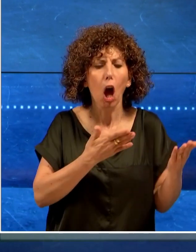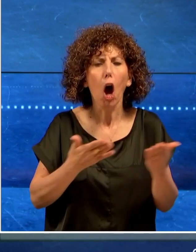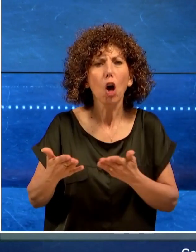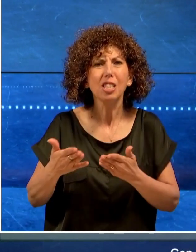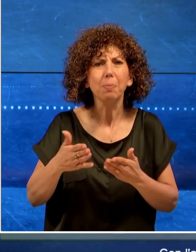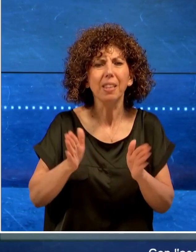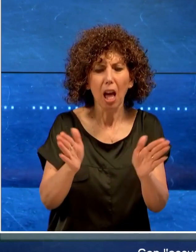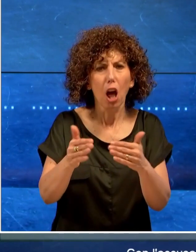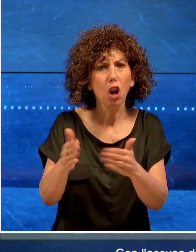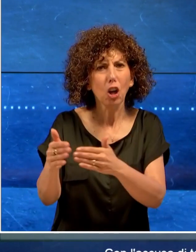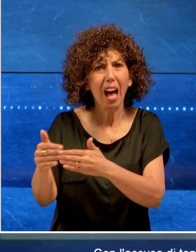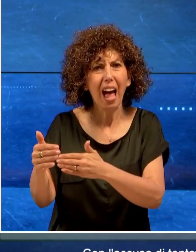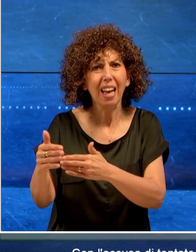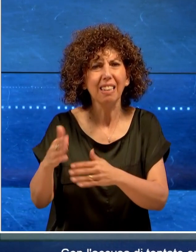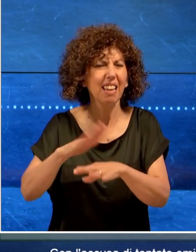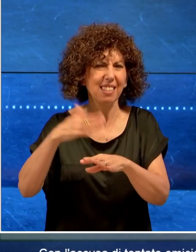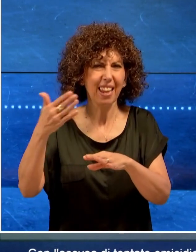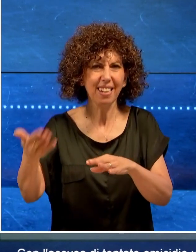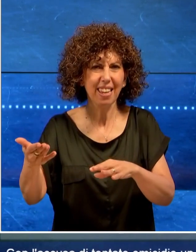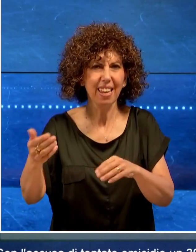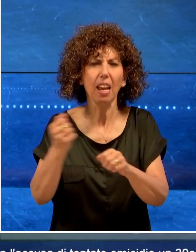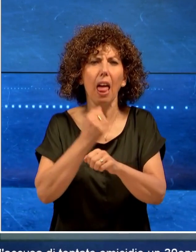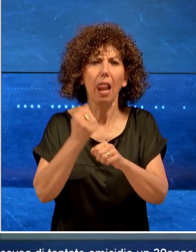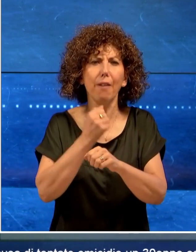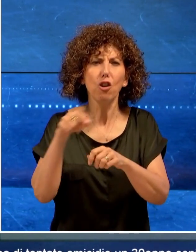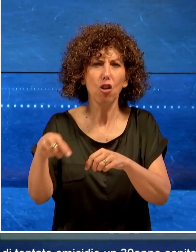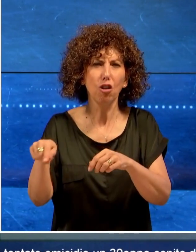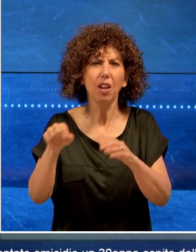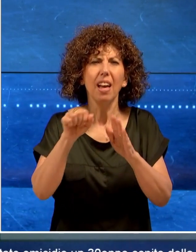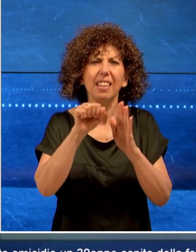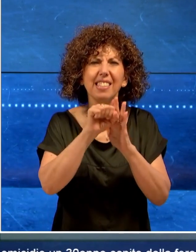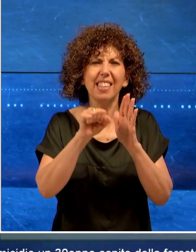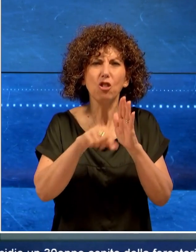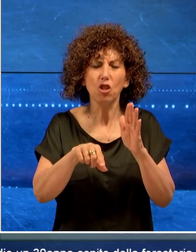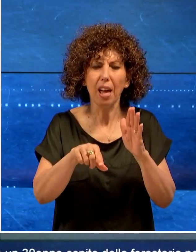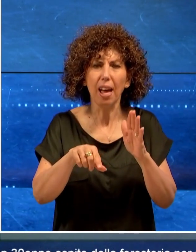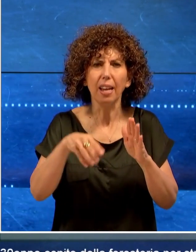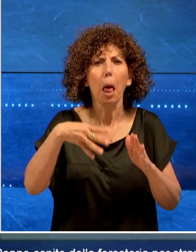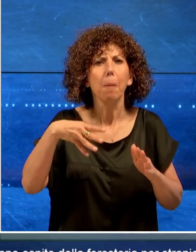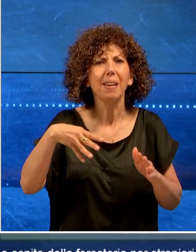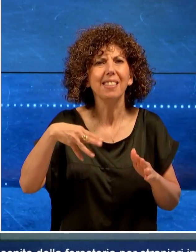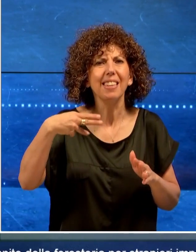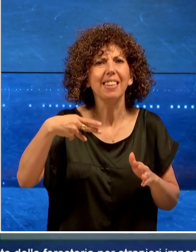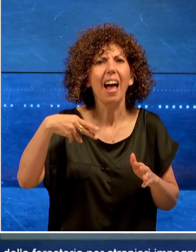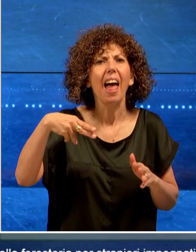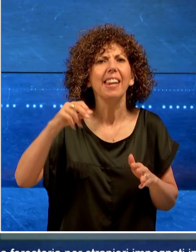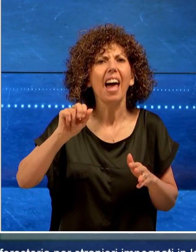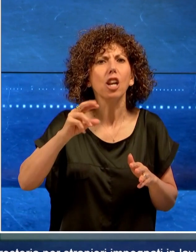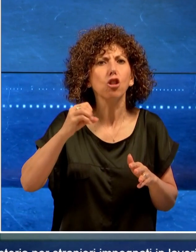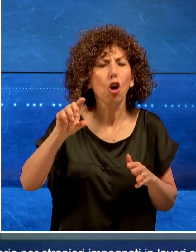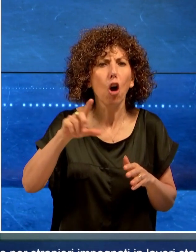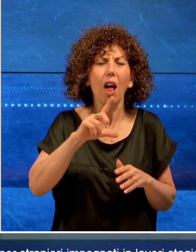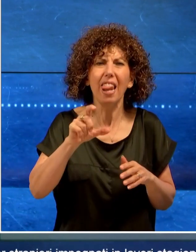impegnati in lavori stagionali Masseria boncuri a Nardò in provincia di Lecce è stato arrestato